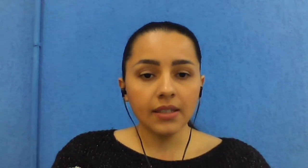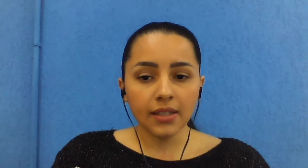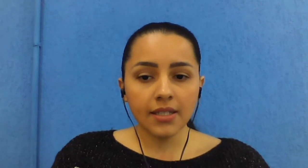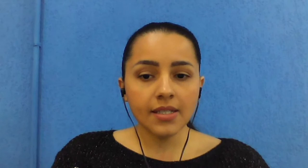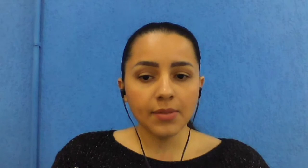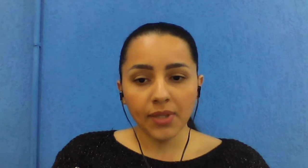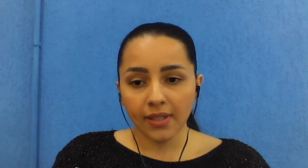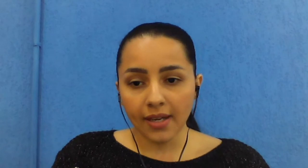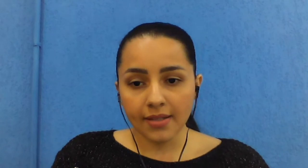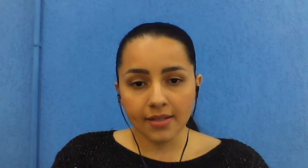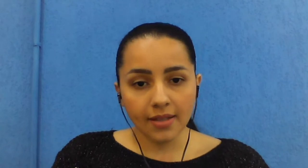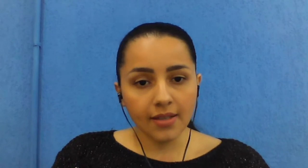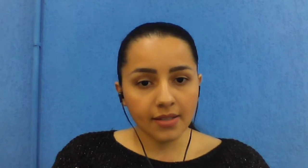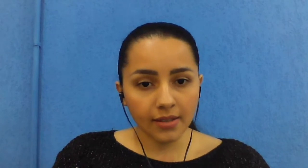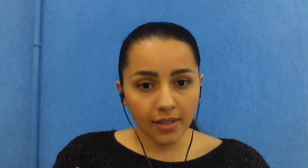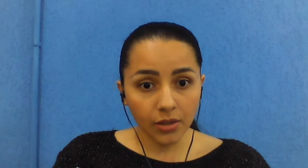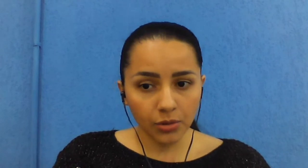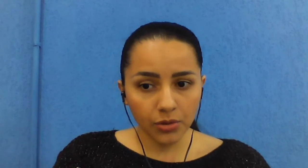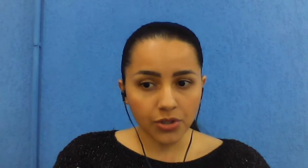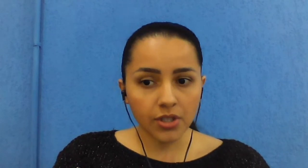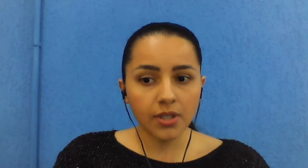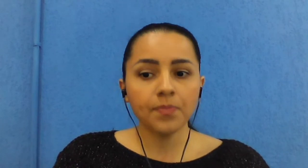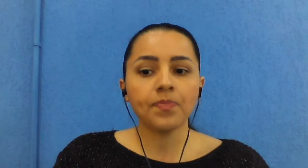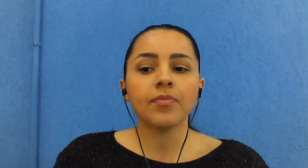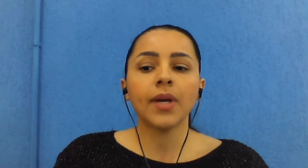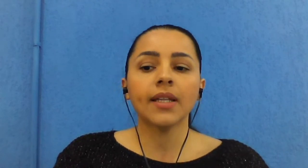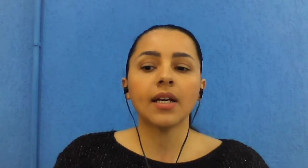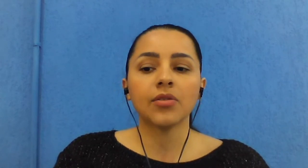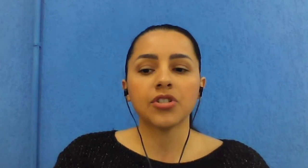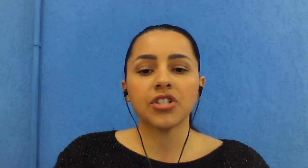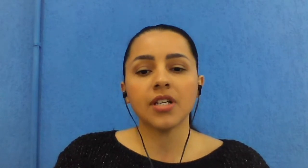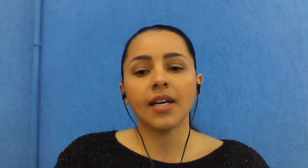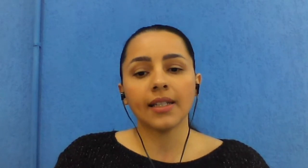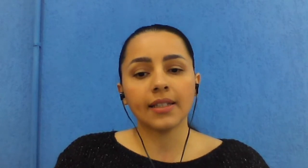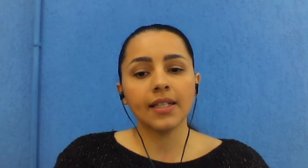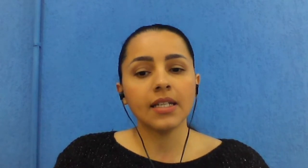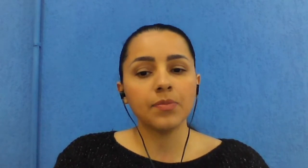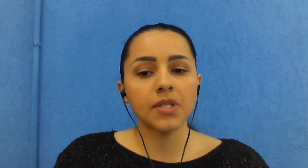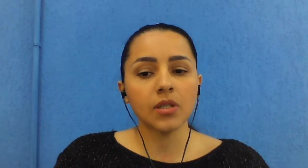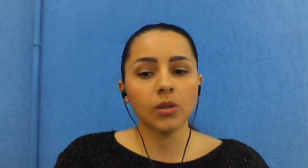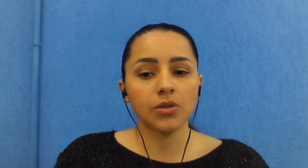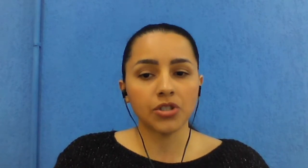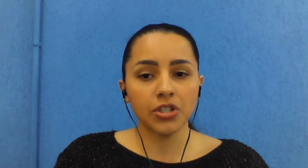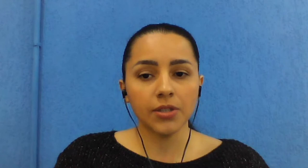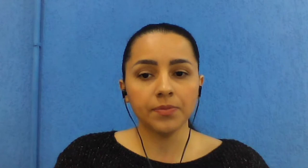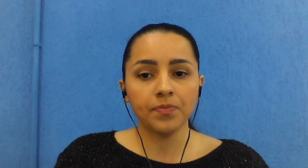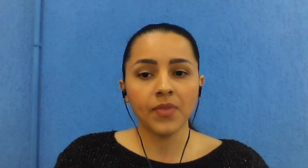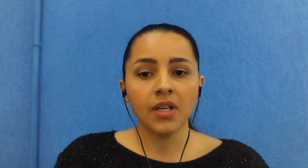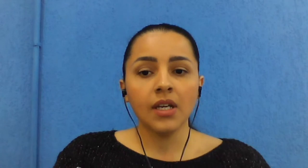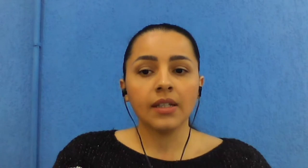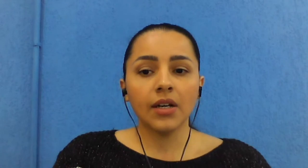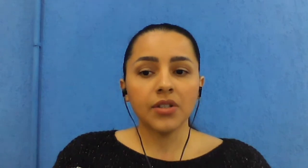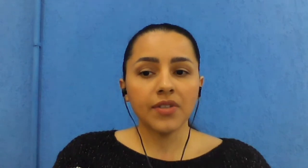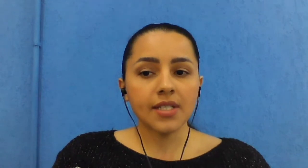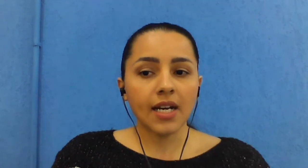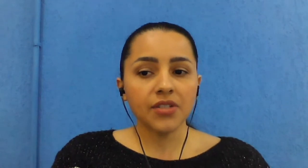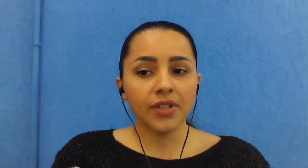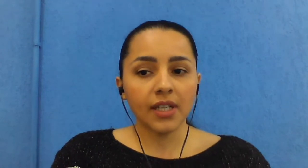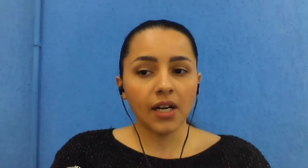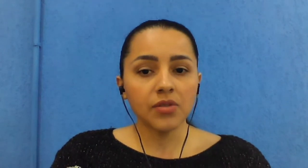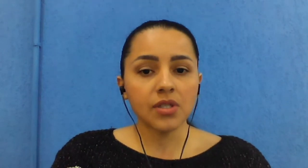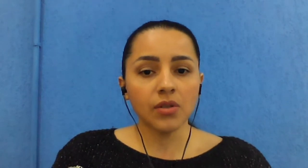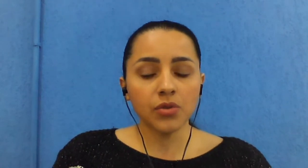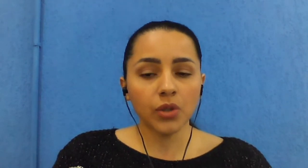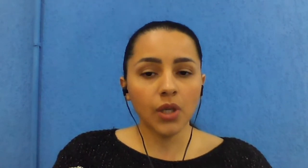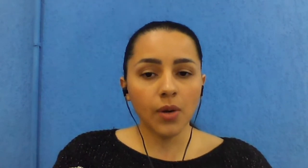Geografia, Interdisciplinar em Ciência e Tecnologia, Pedagogia, EAD e Psicologia, da